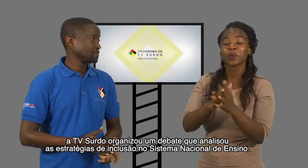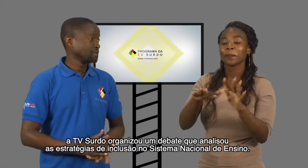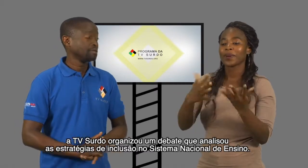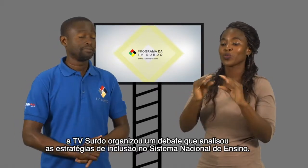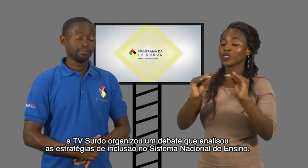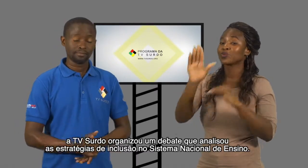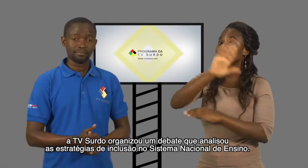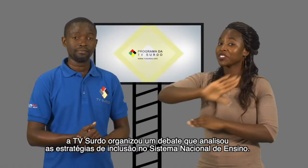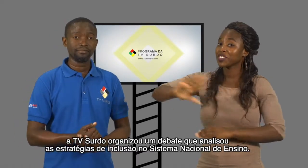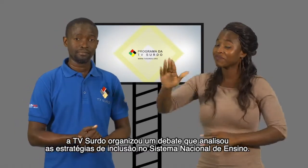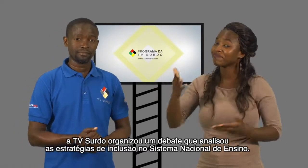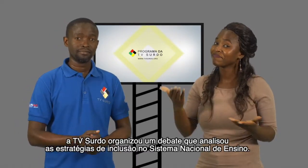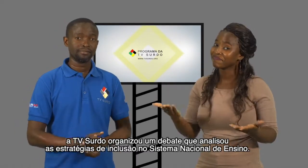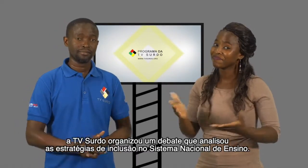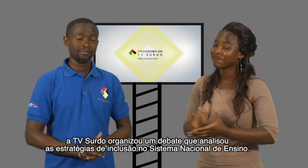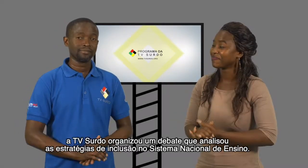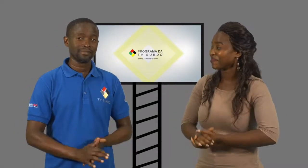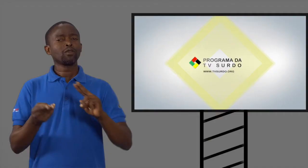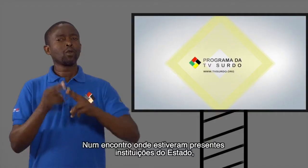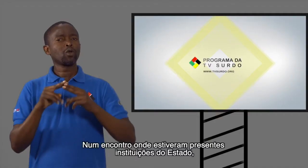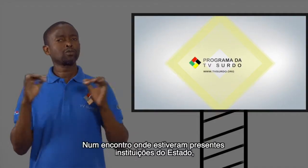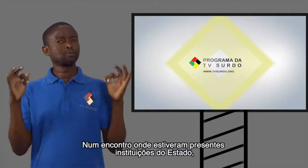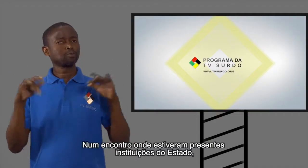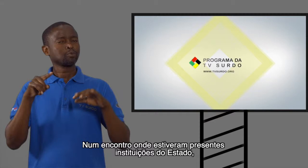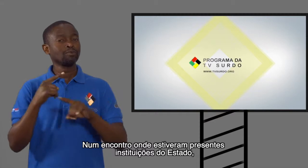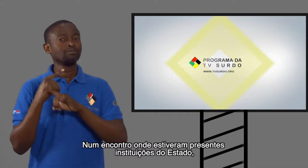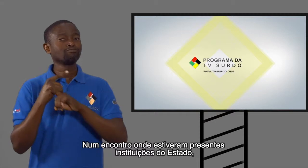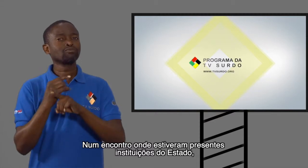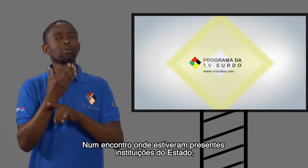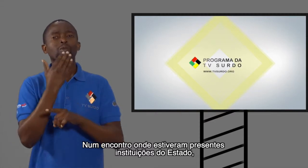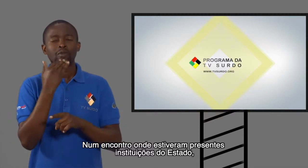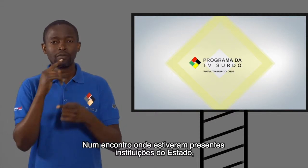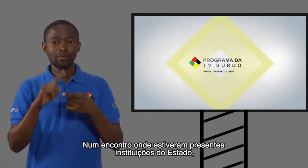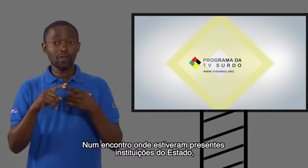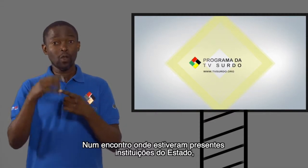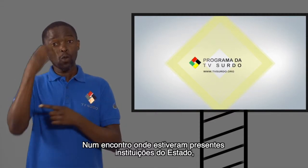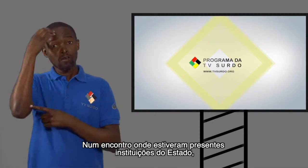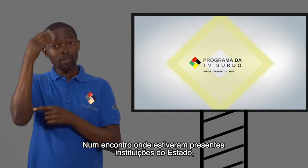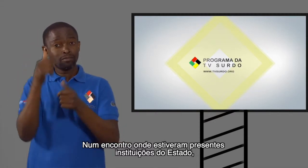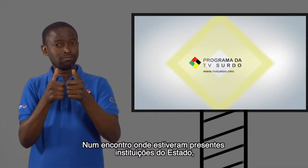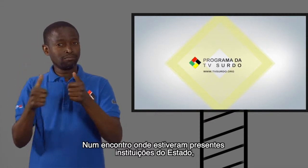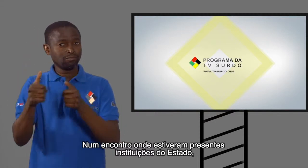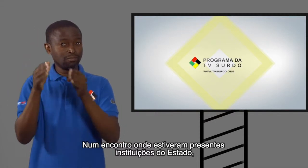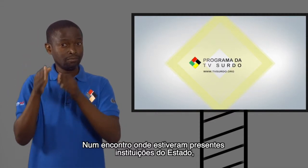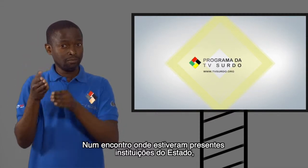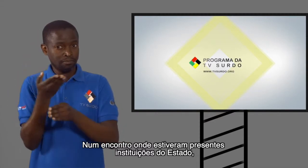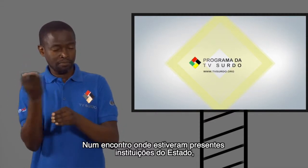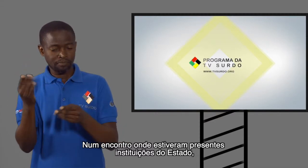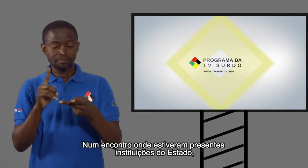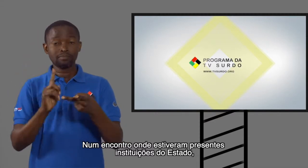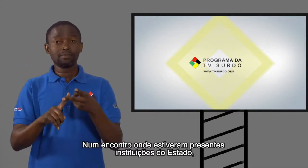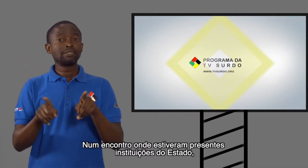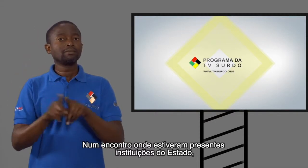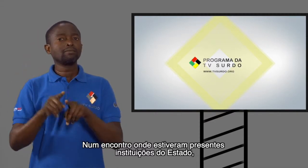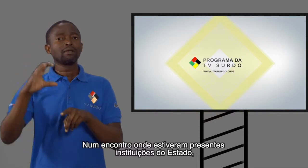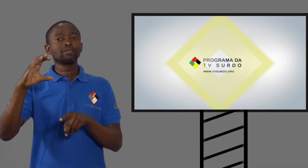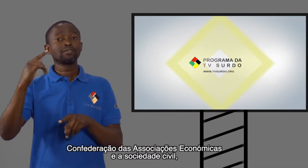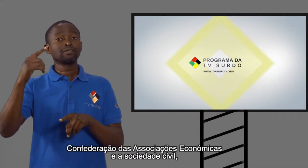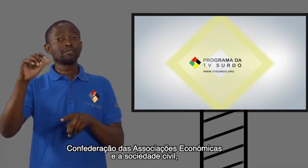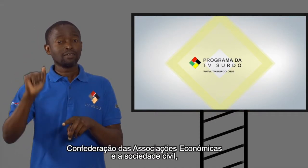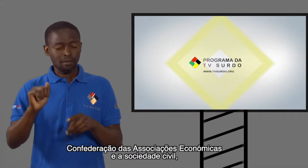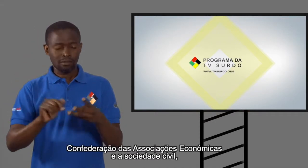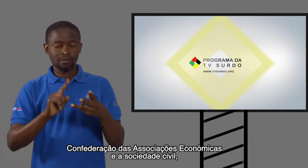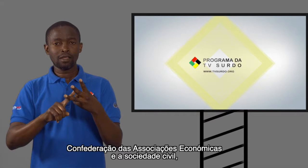estratégias de inclusão do sistema nacional de ensino. No encontro, onde estiveram presentes instituições do Estado,